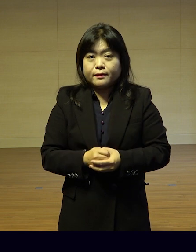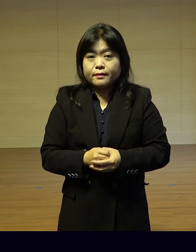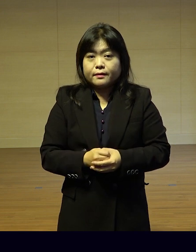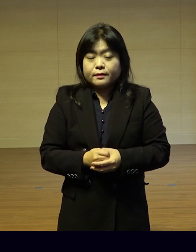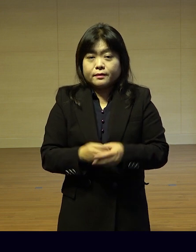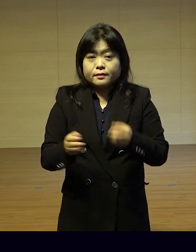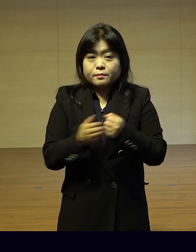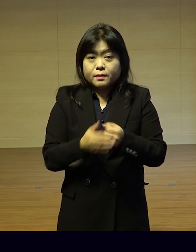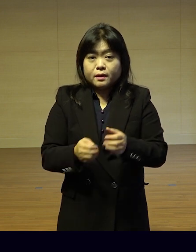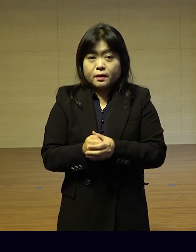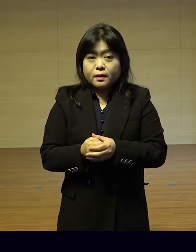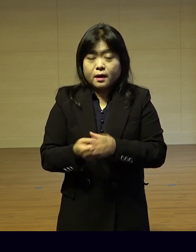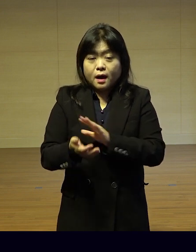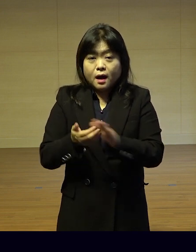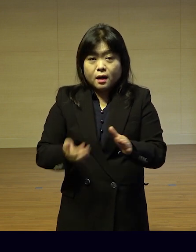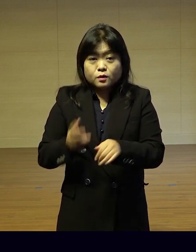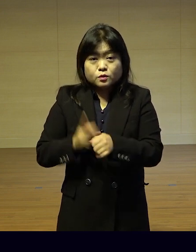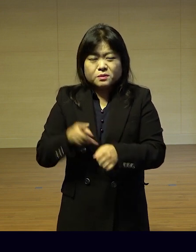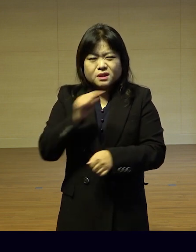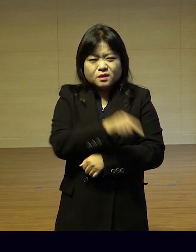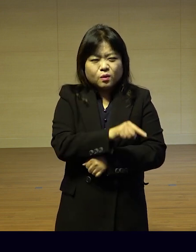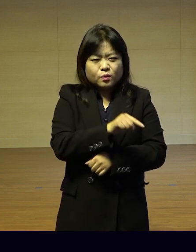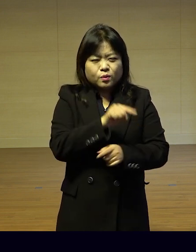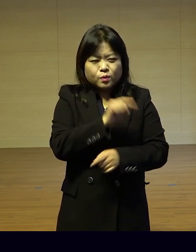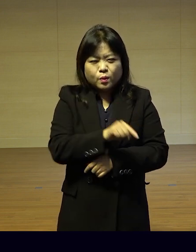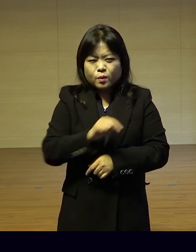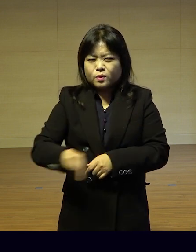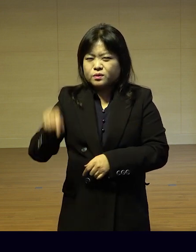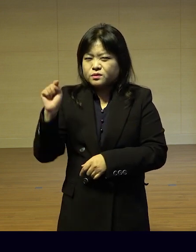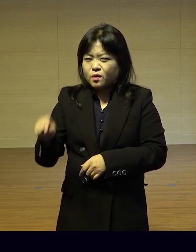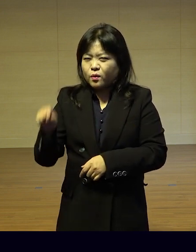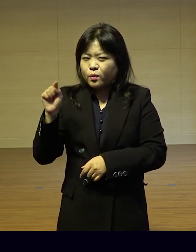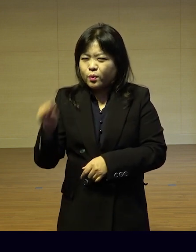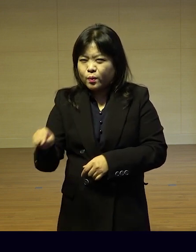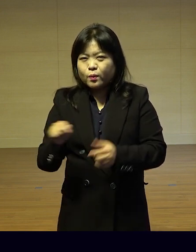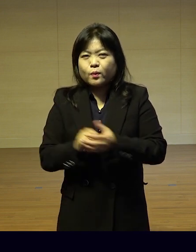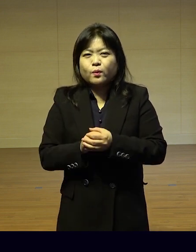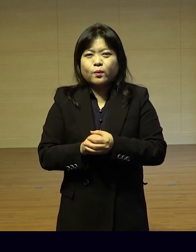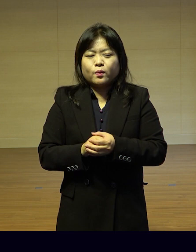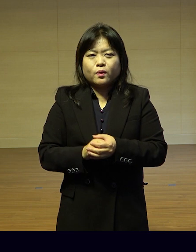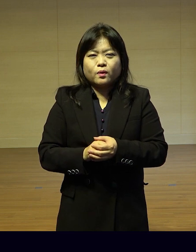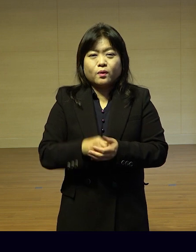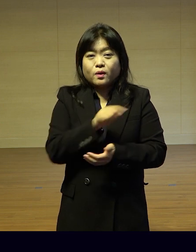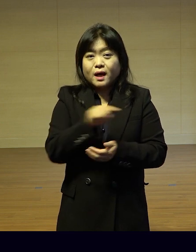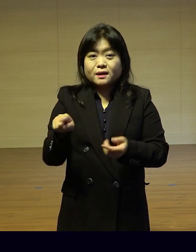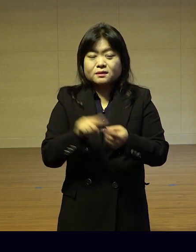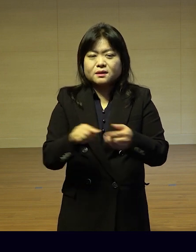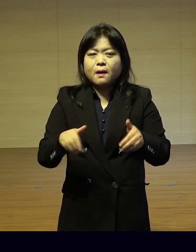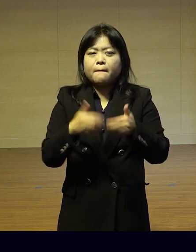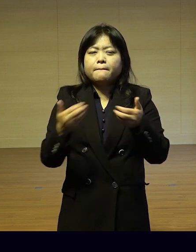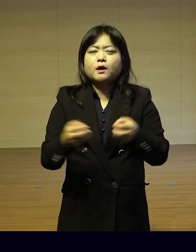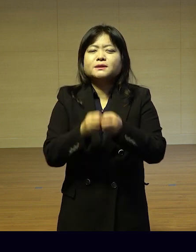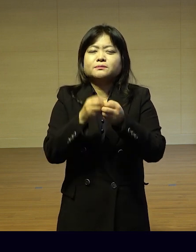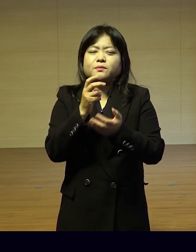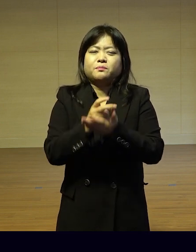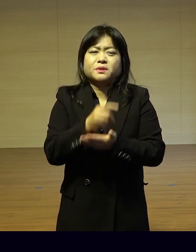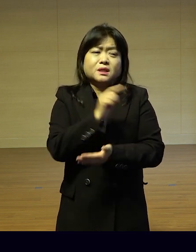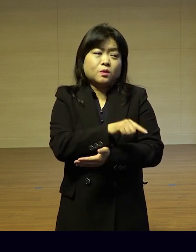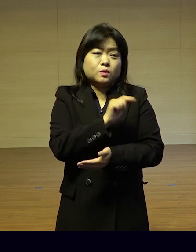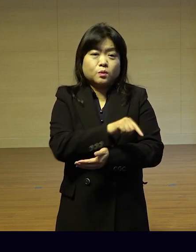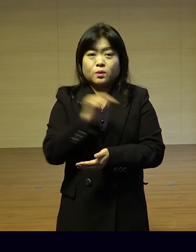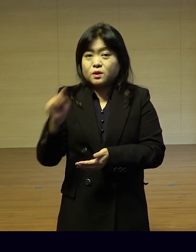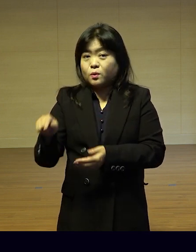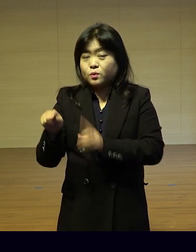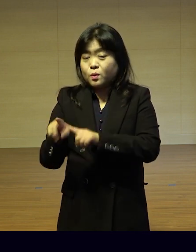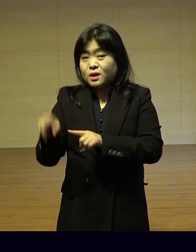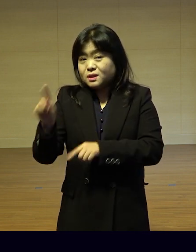아까 이재성 선생님이 말씀하신 대로 이것도 저것도 를 진양하는 것이 변증적 사유죠. 이것도 저것도 또